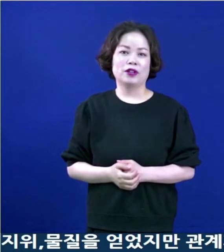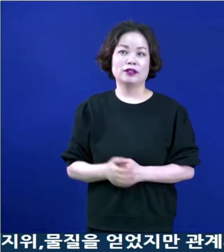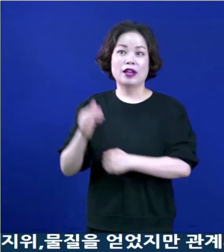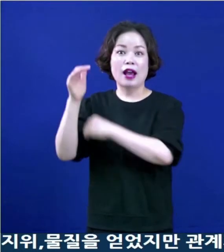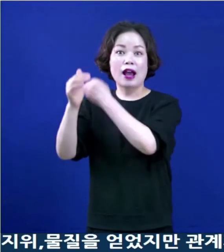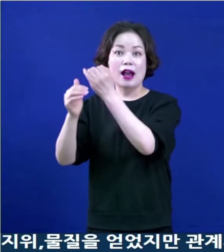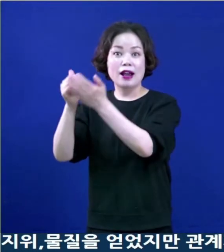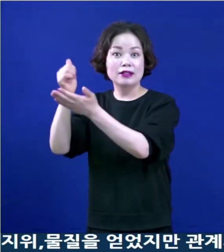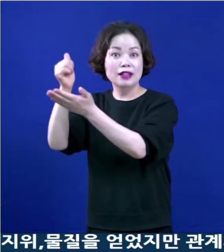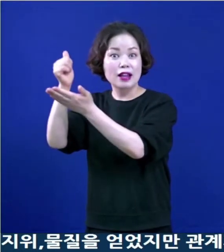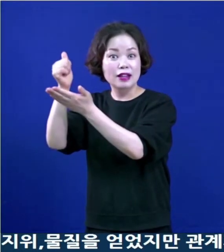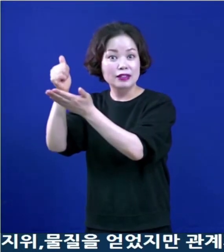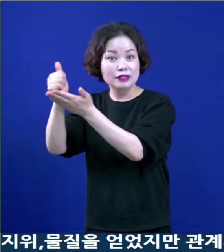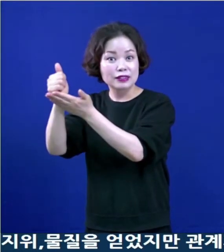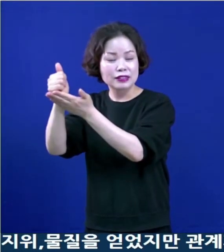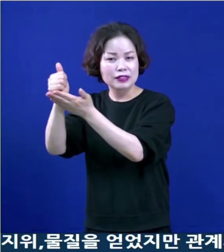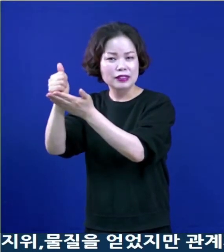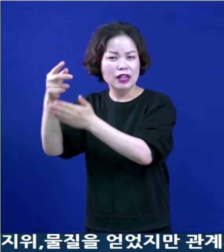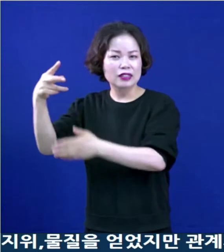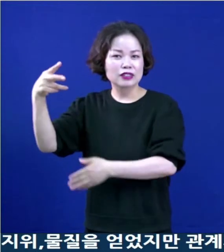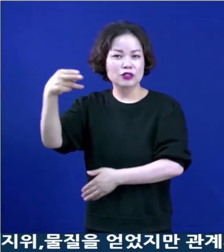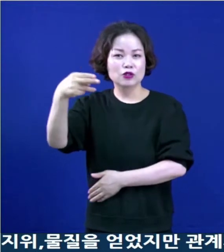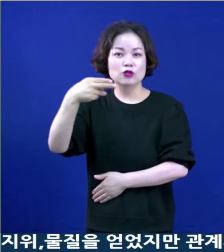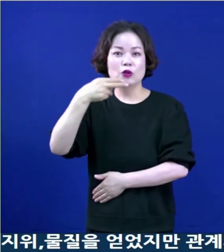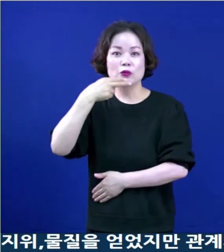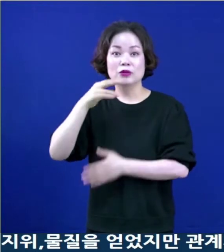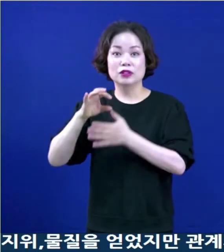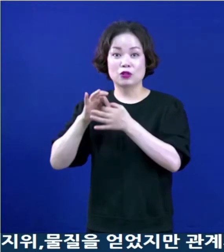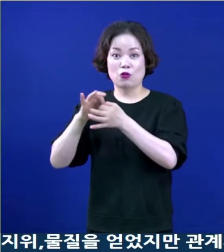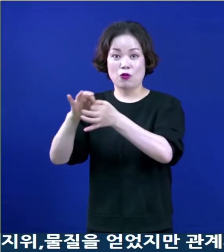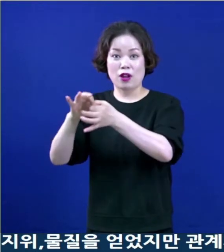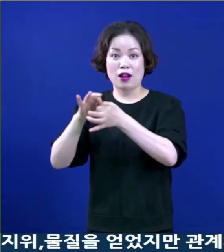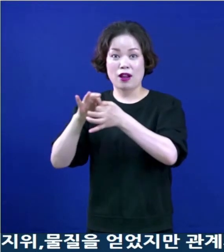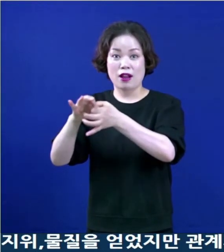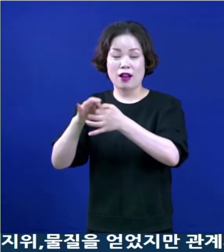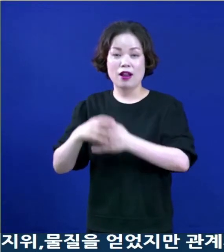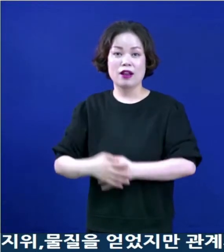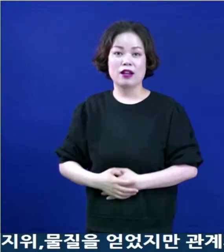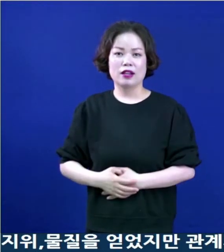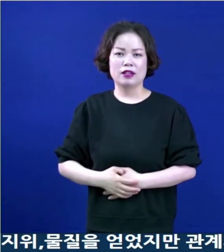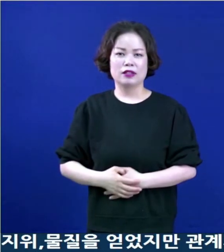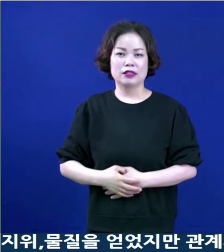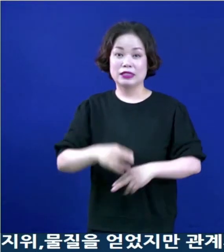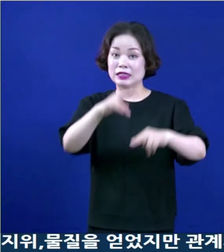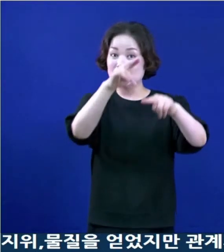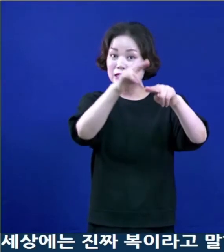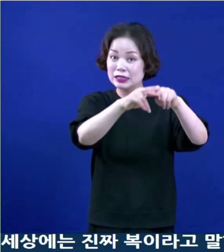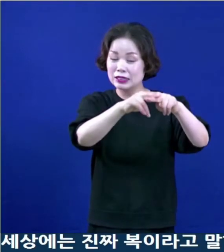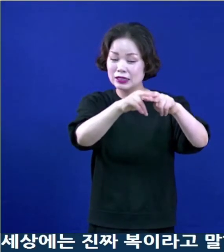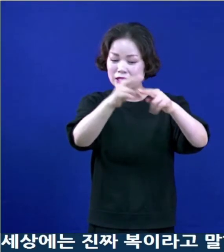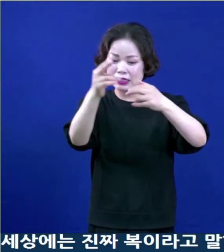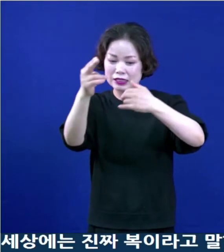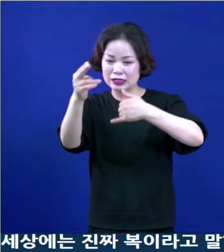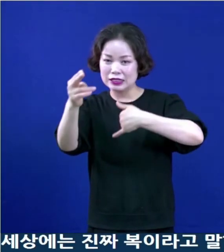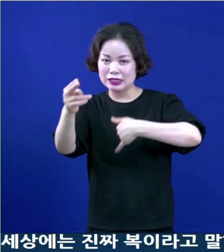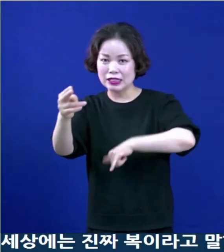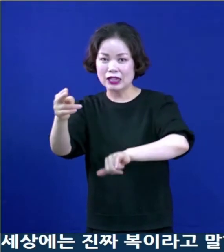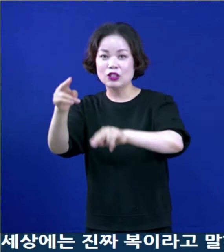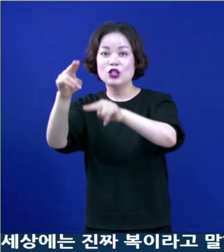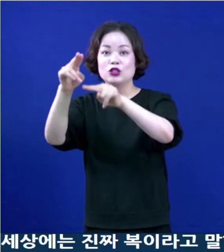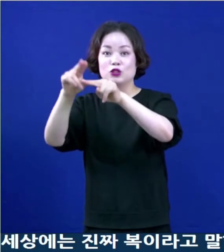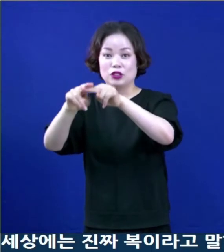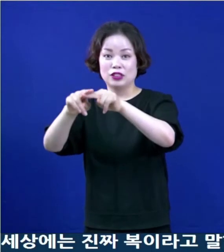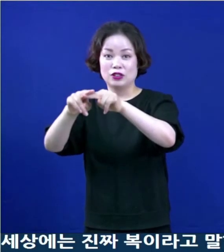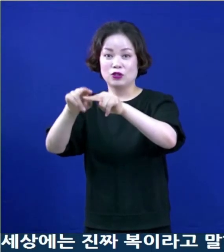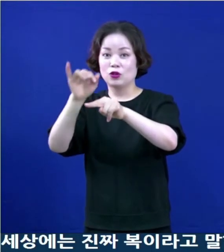하나님과 끊을 수 없는 관계가 맺어진 겁니다. 지위도 자녀의 지위가 생긴 것이죠.